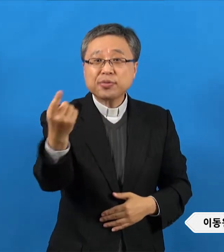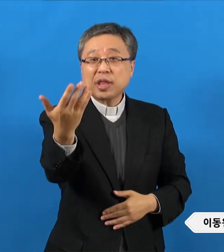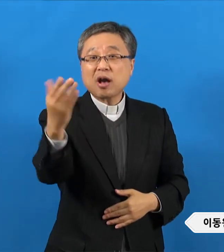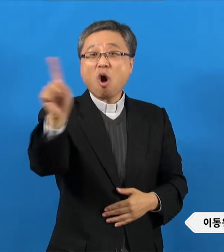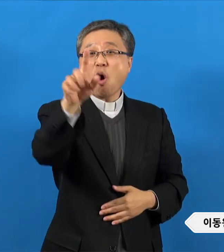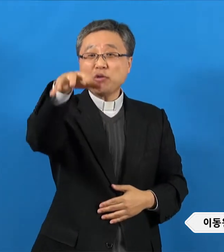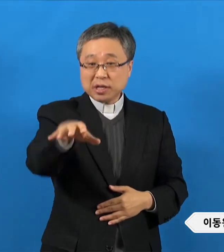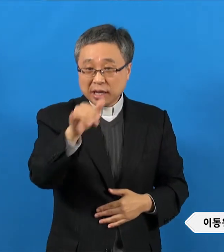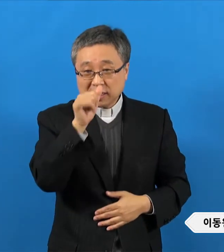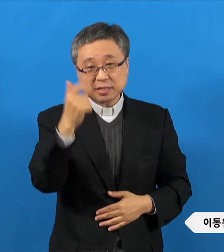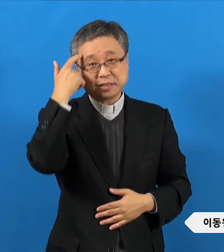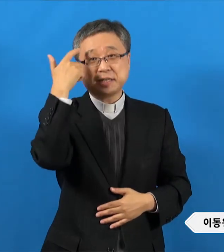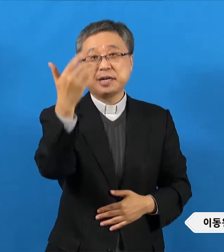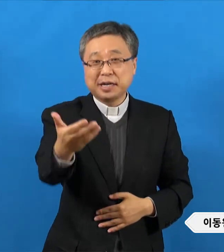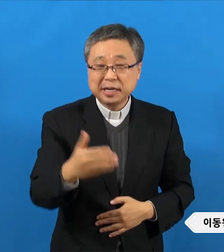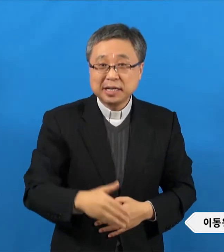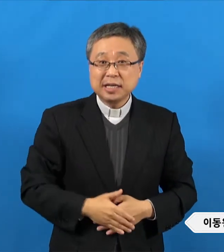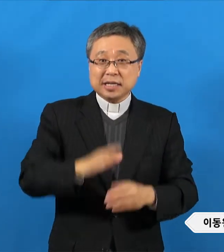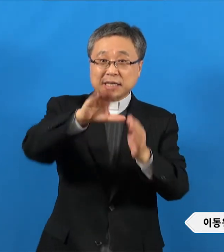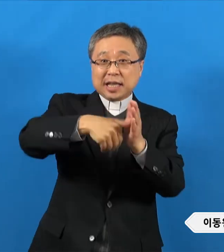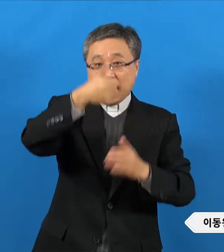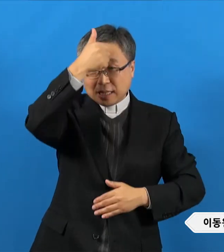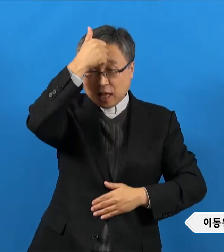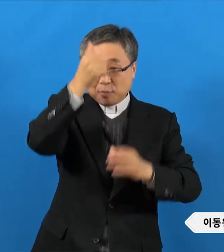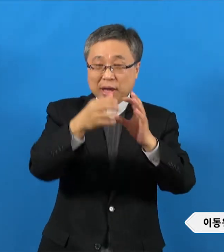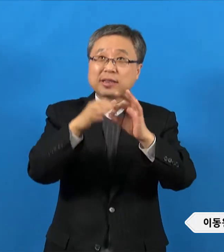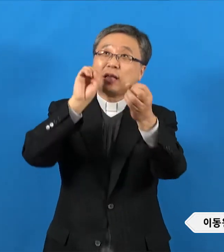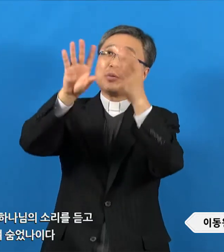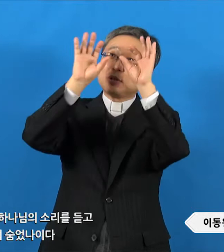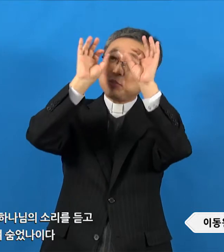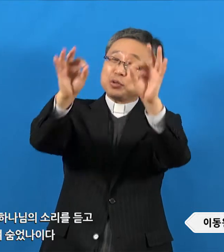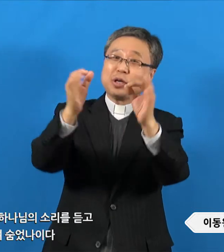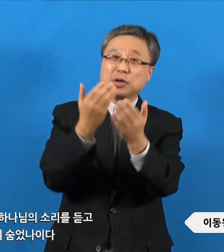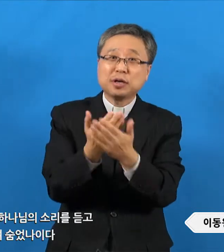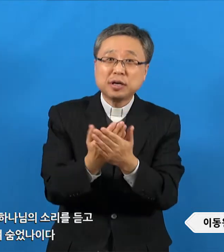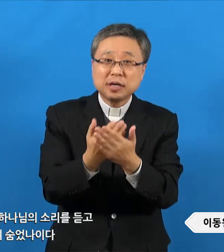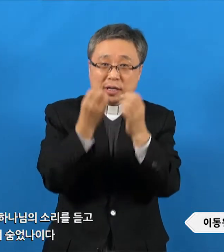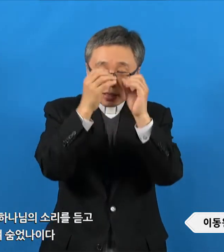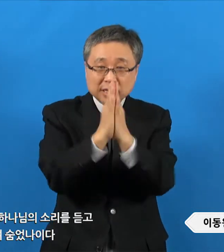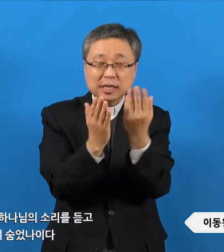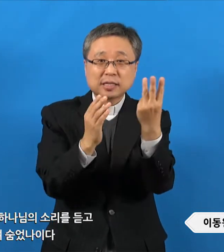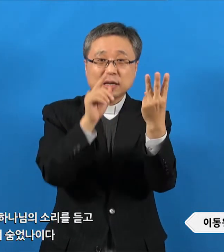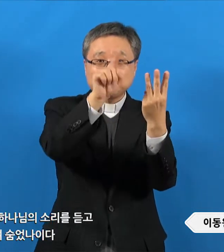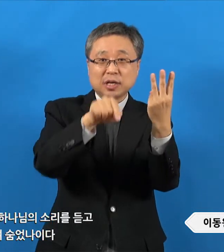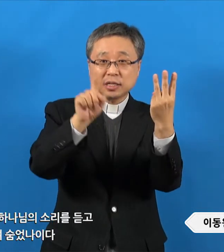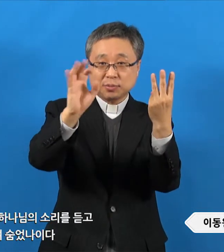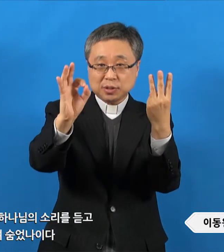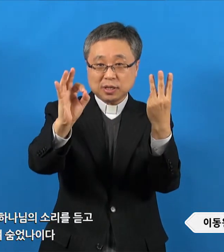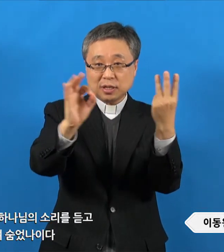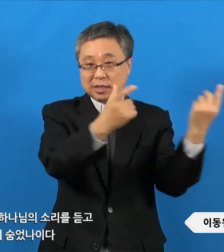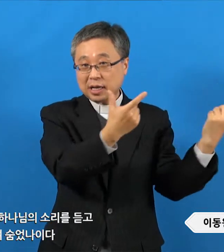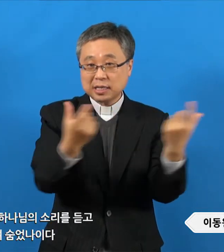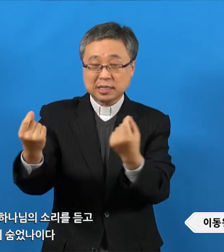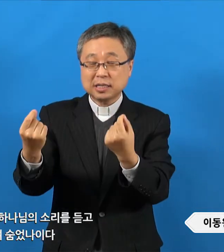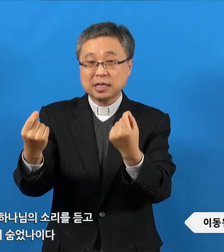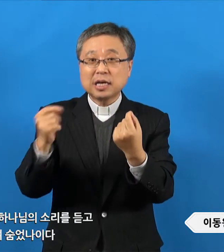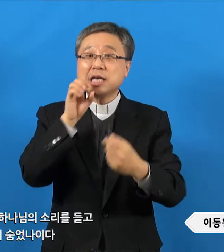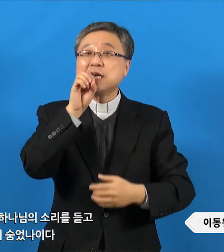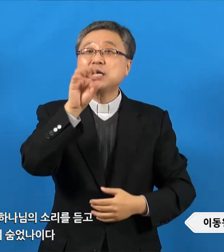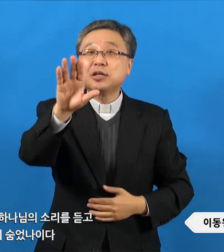있느냐? 이때 아담의 대답을 들어보세요. 창세기 3장 10절입니다. 다 같이 읽겠습니다. 시작. 이르되